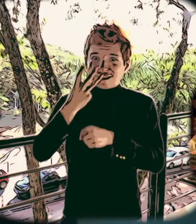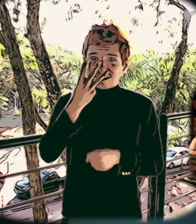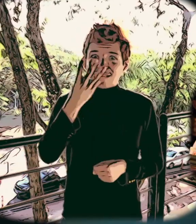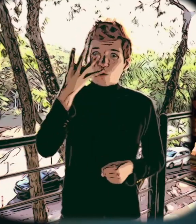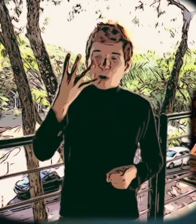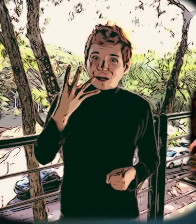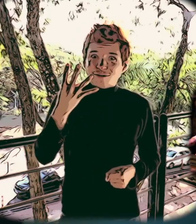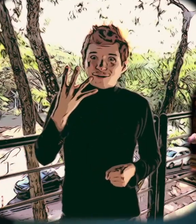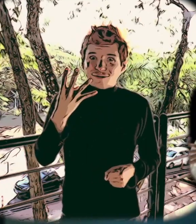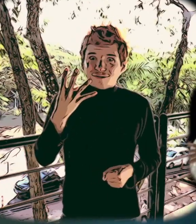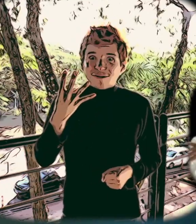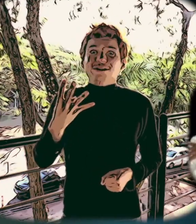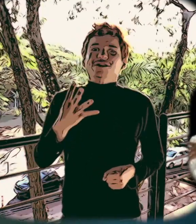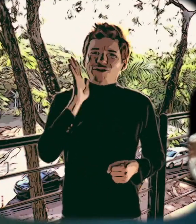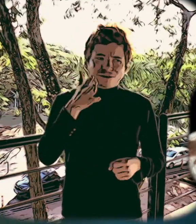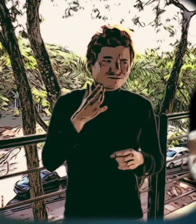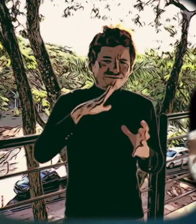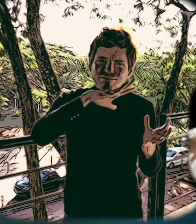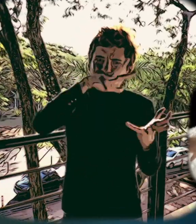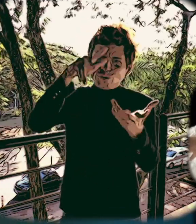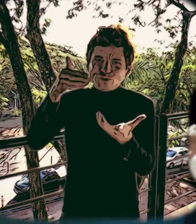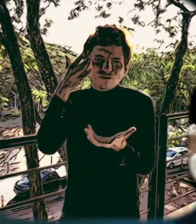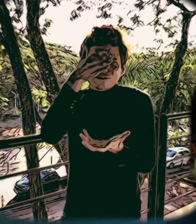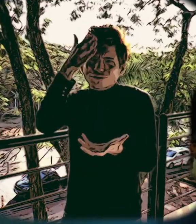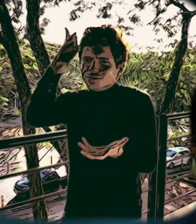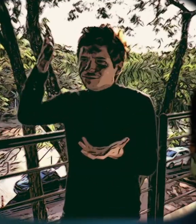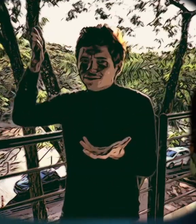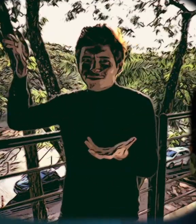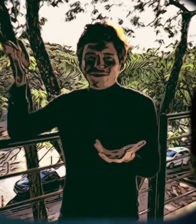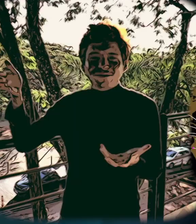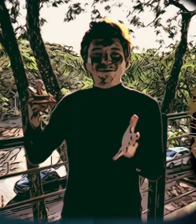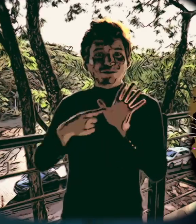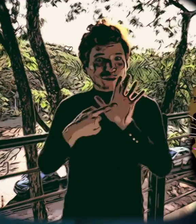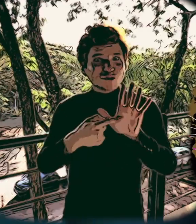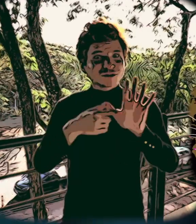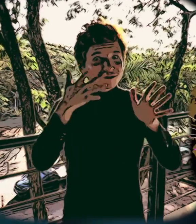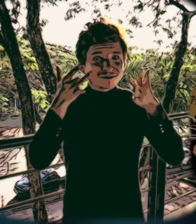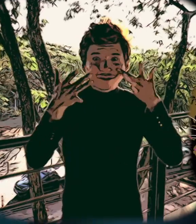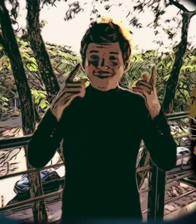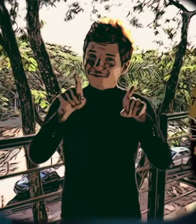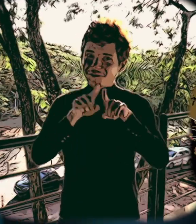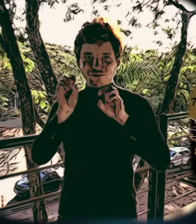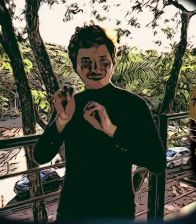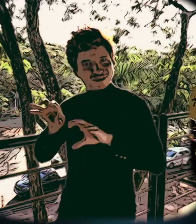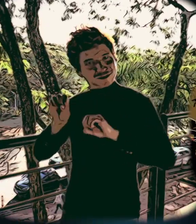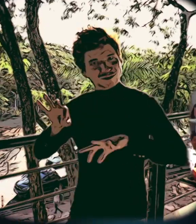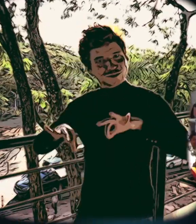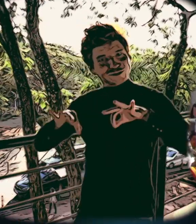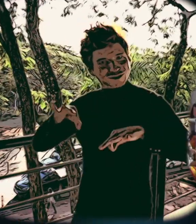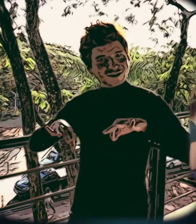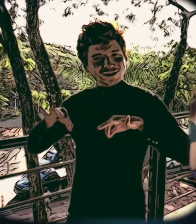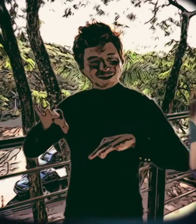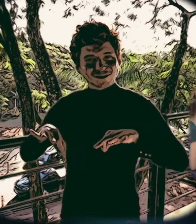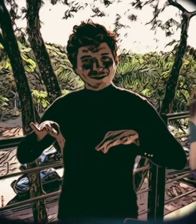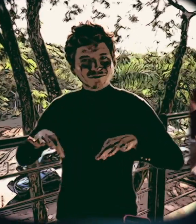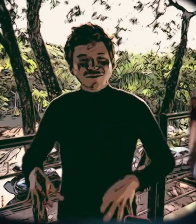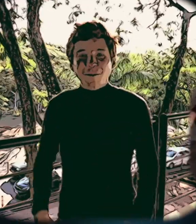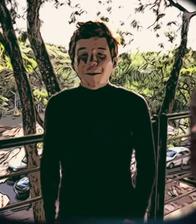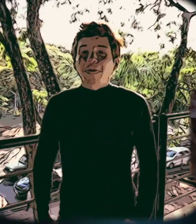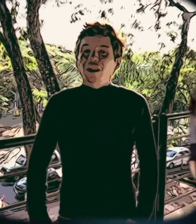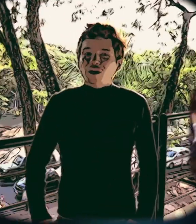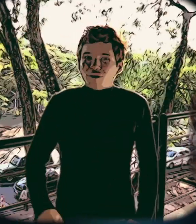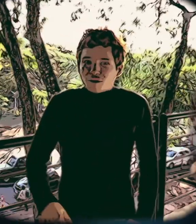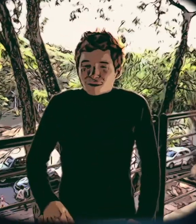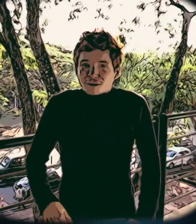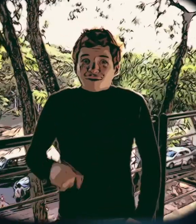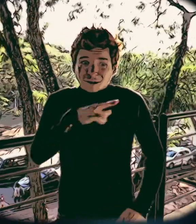teatrais da Unicamp já com 34 anos de existência, tendo viajado por várias partes do mundo apresentando espetáculos e